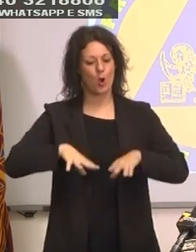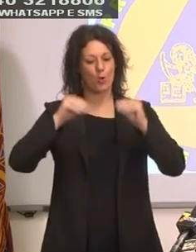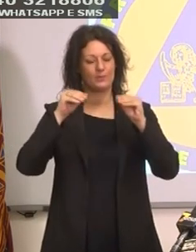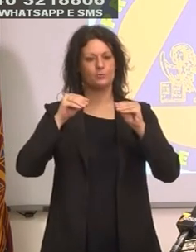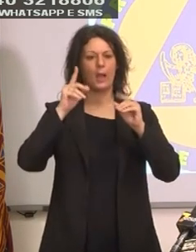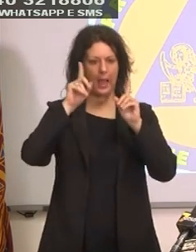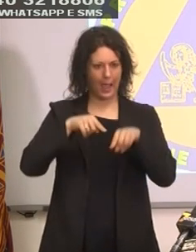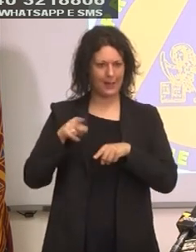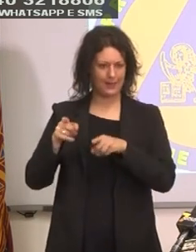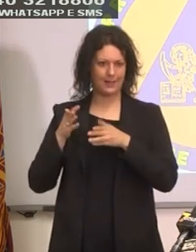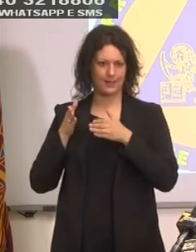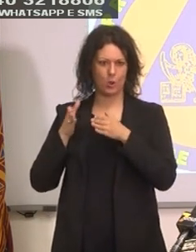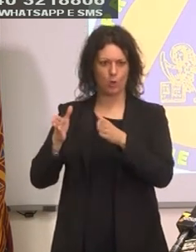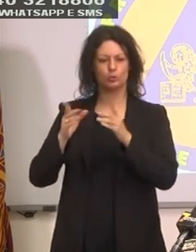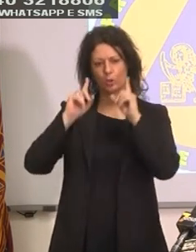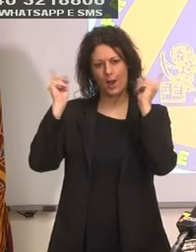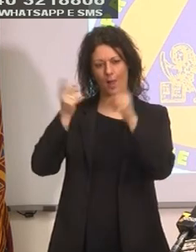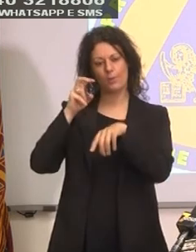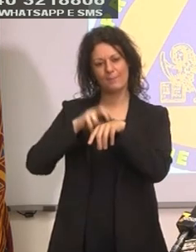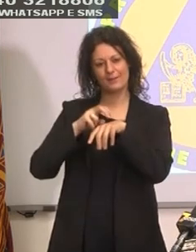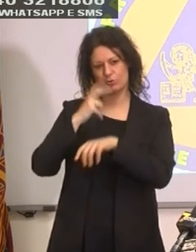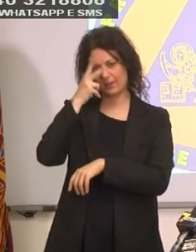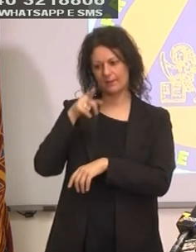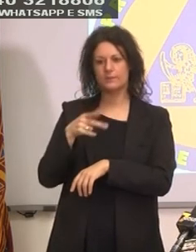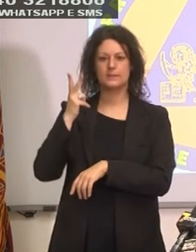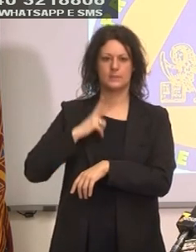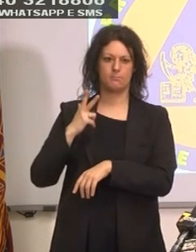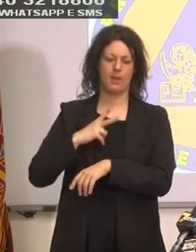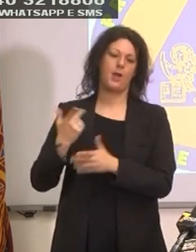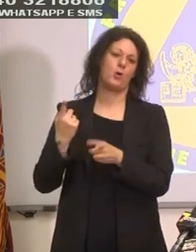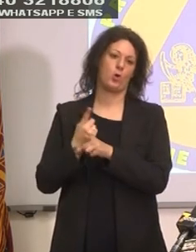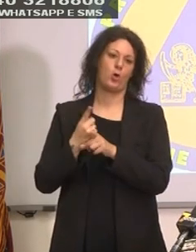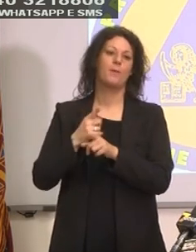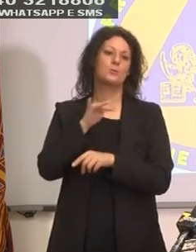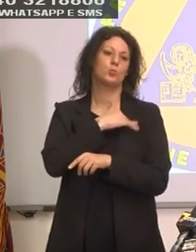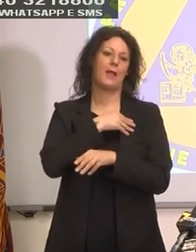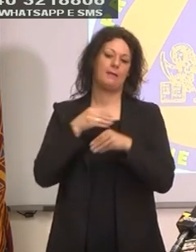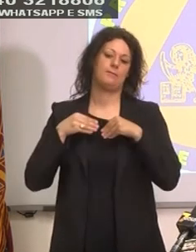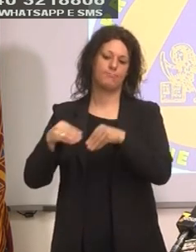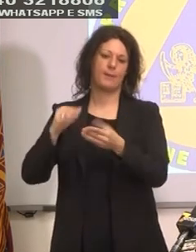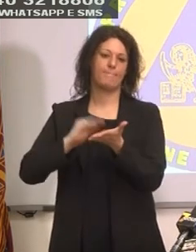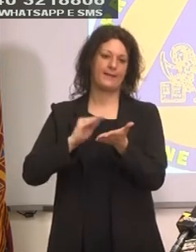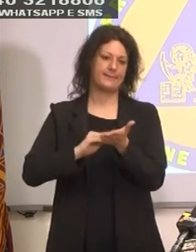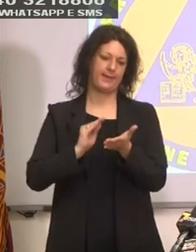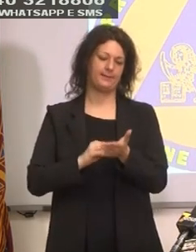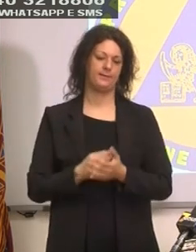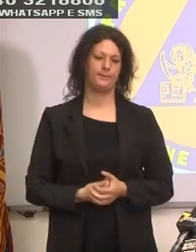Treviso, con il corso di laurea in medicina e chirurgia, lo si farà in maniera con la presenza fisica.